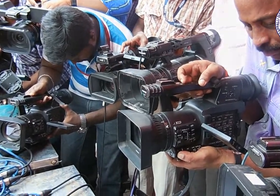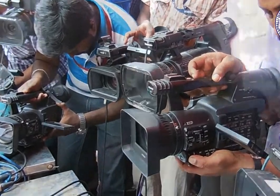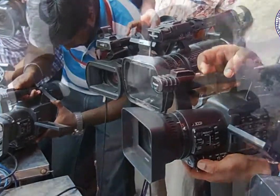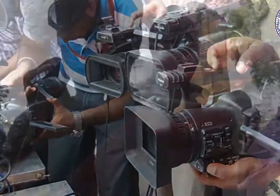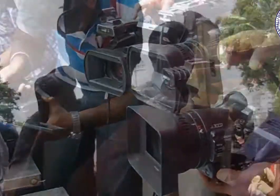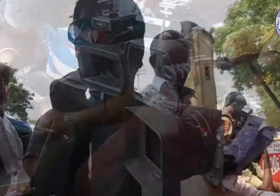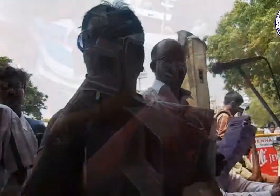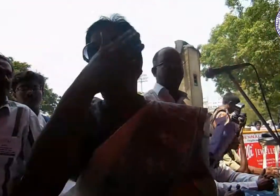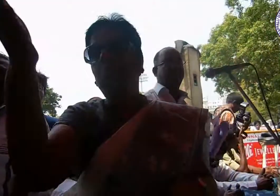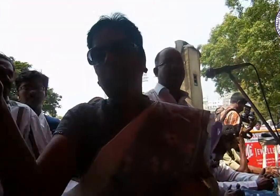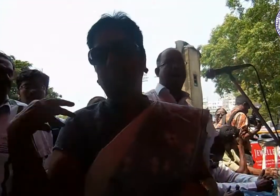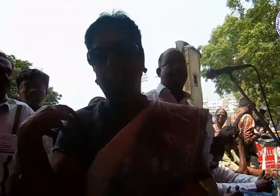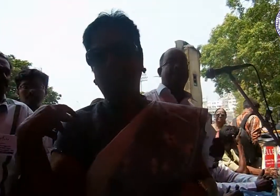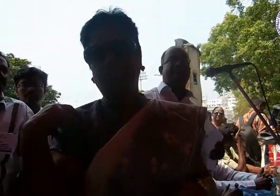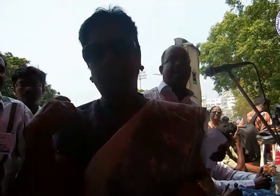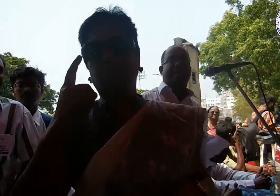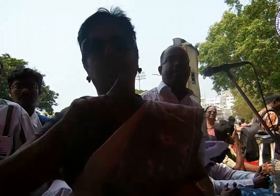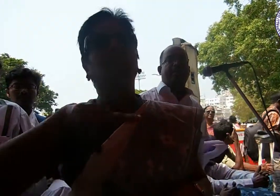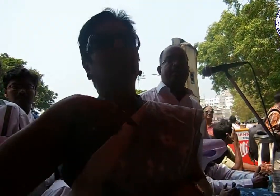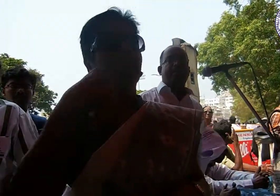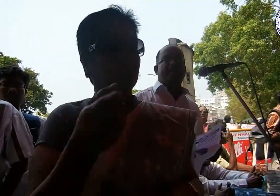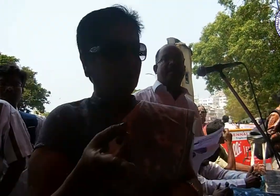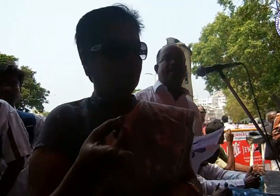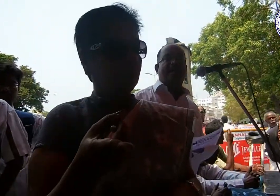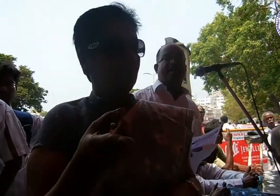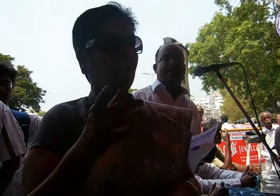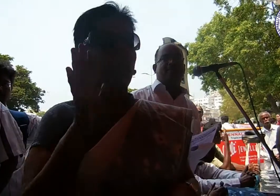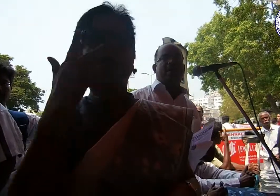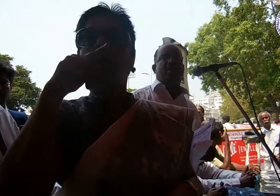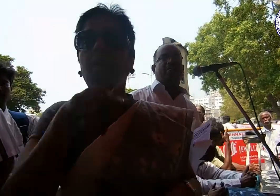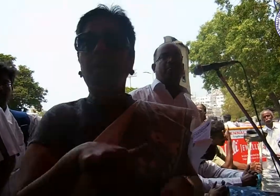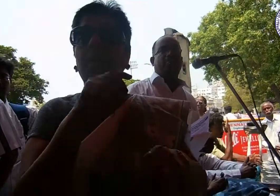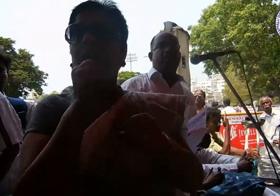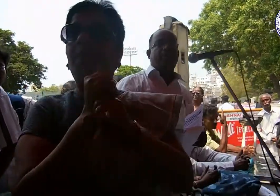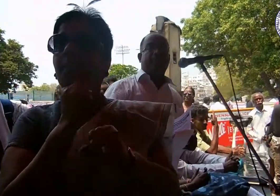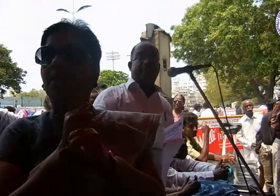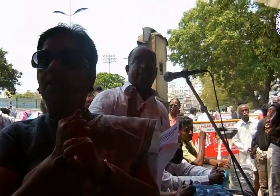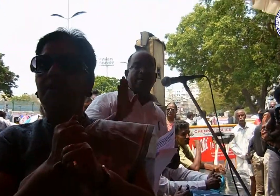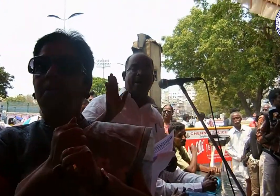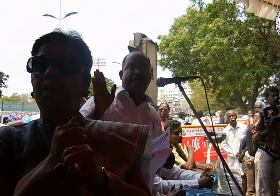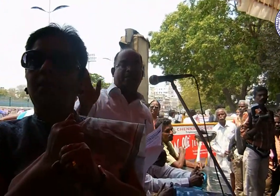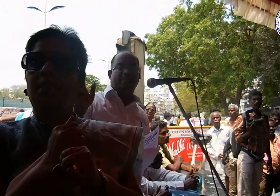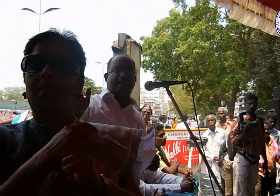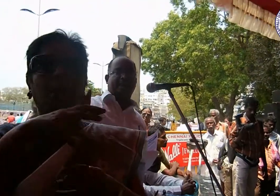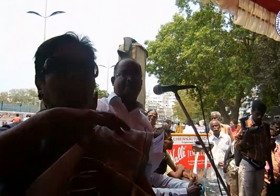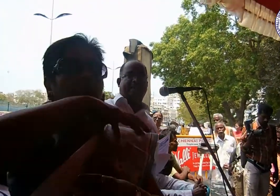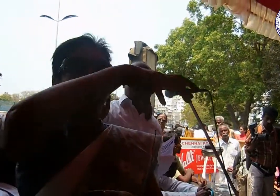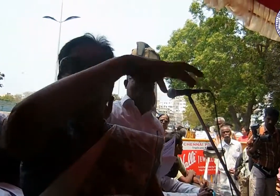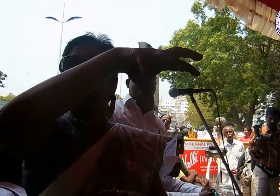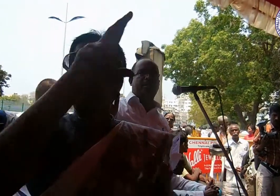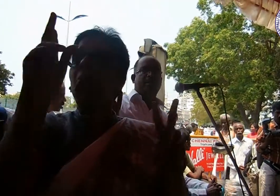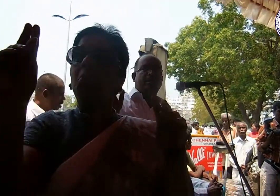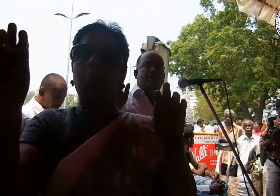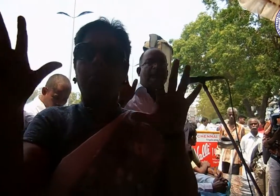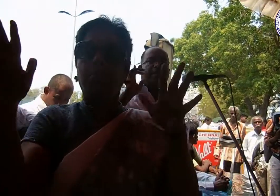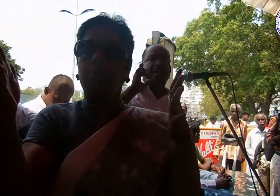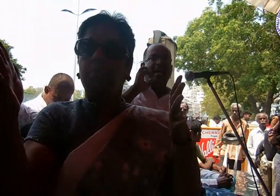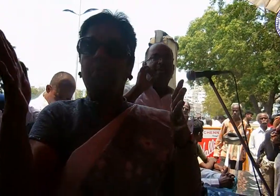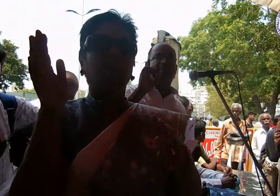இதுவரை அடுத்ததாக தமிழ்நாட்டு அரசாங்கம் எந்த மாநிலத்திலும் இல்லாத வகையில் காது இயலாத